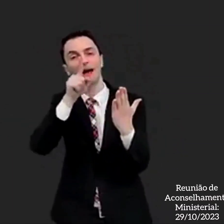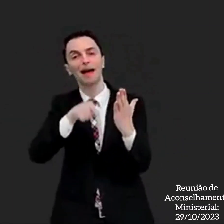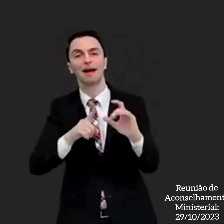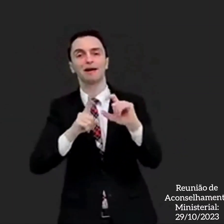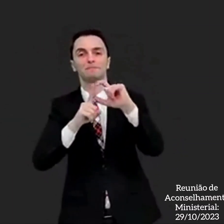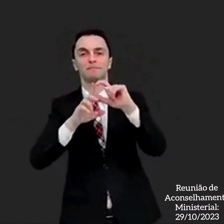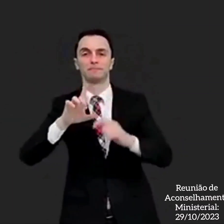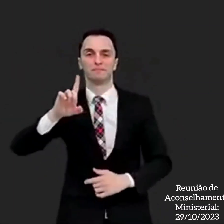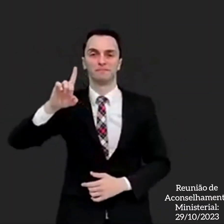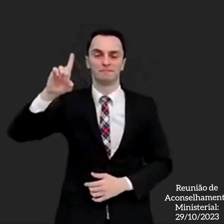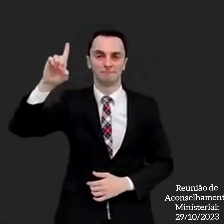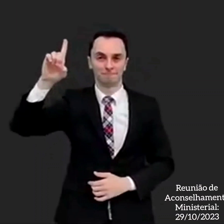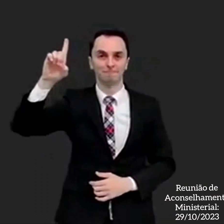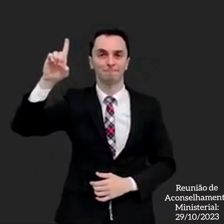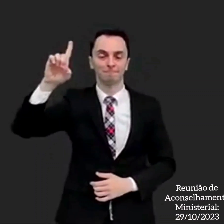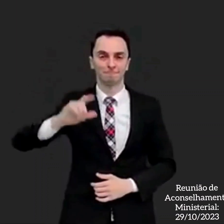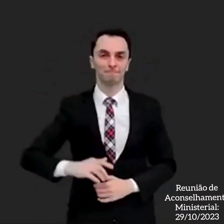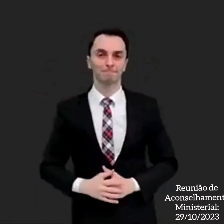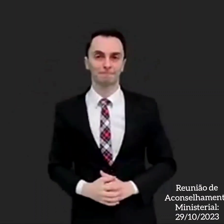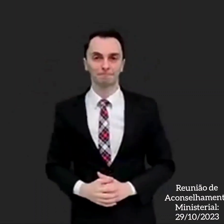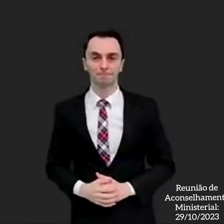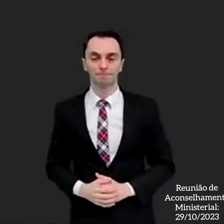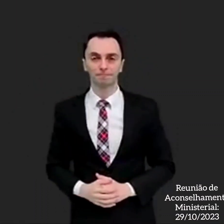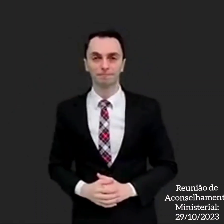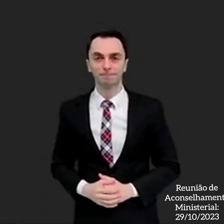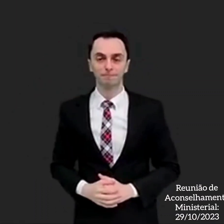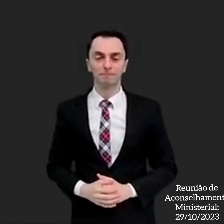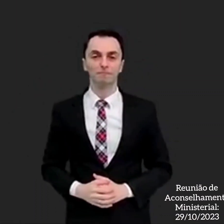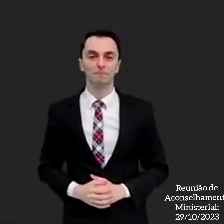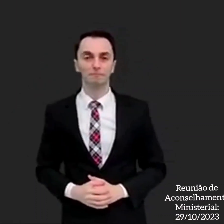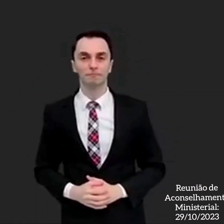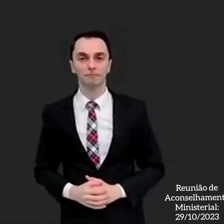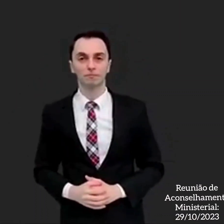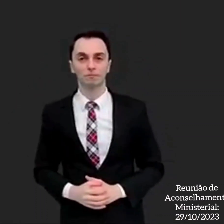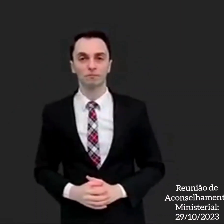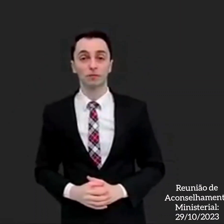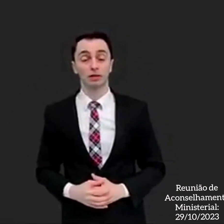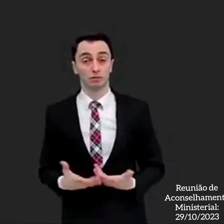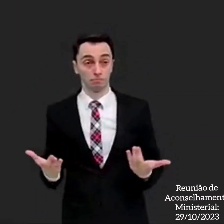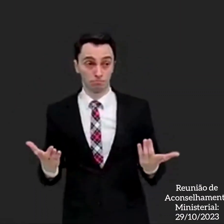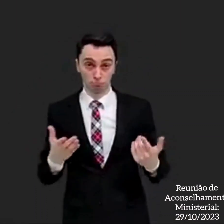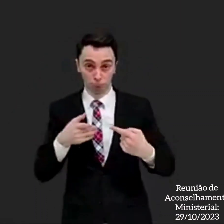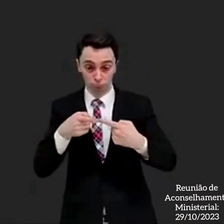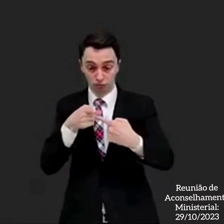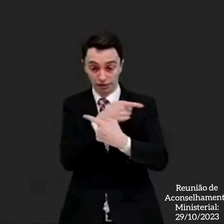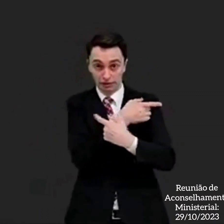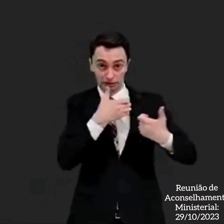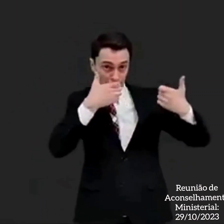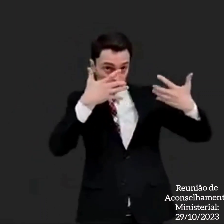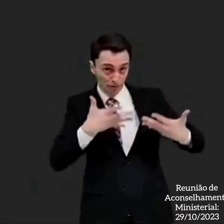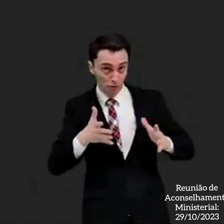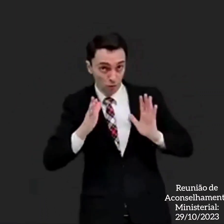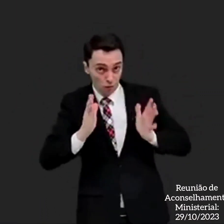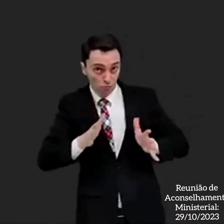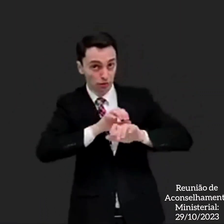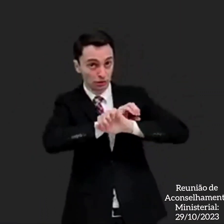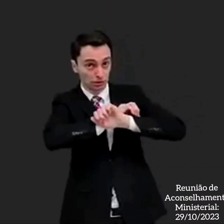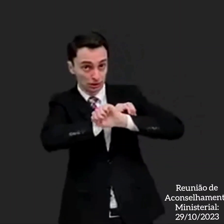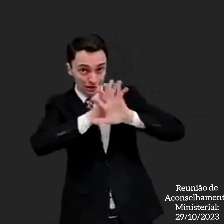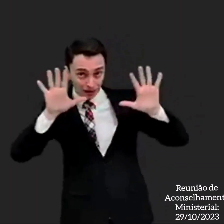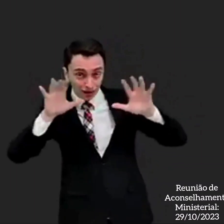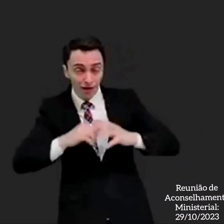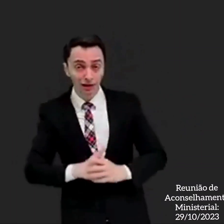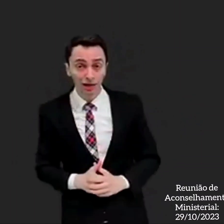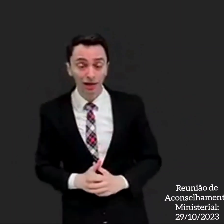Deus, escrita da mensagem divina. Como fica patente por essas exposições, o